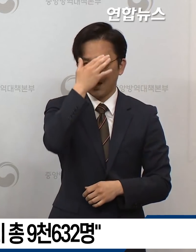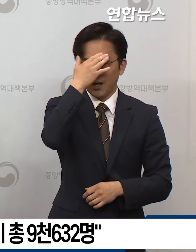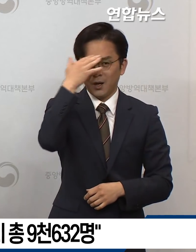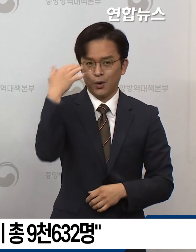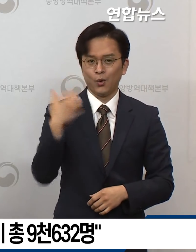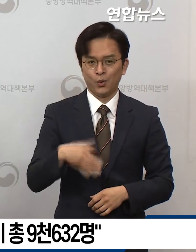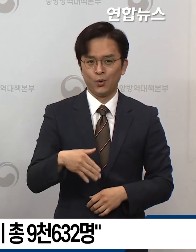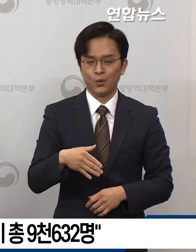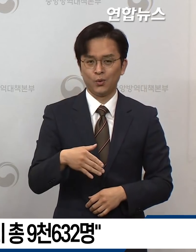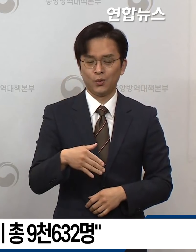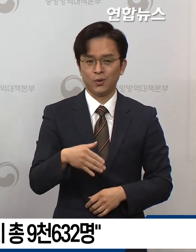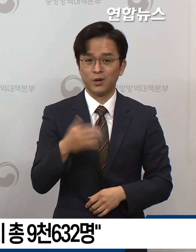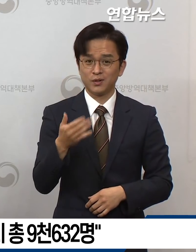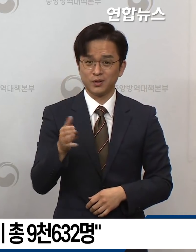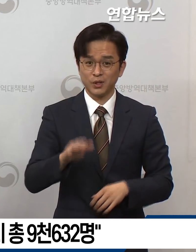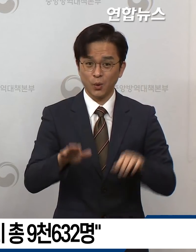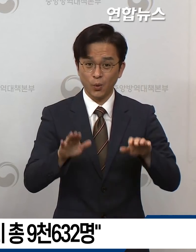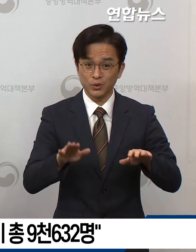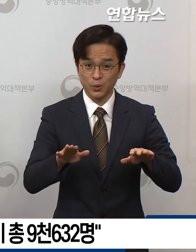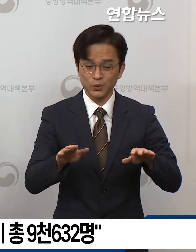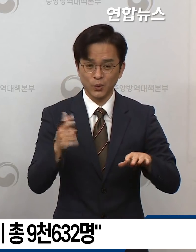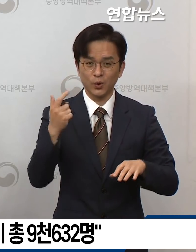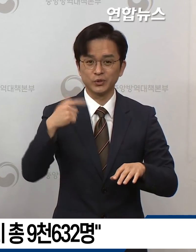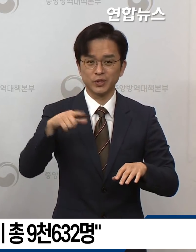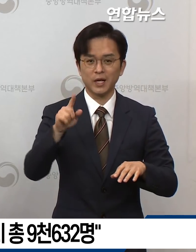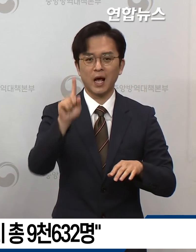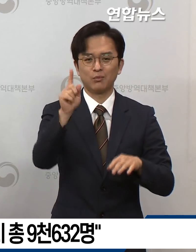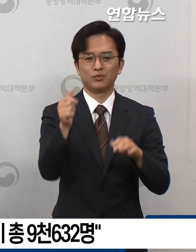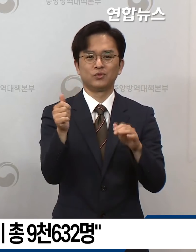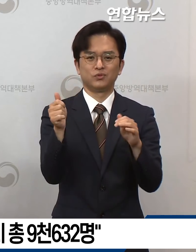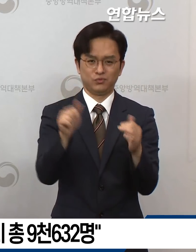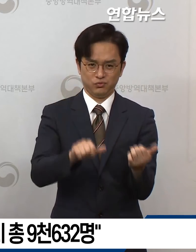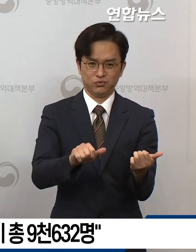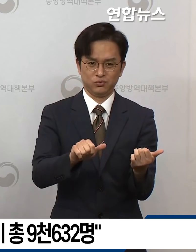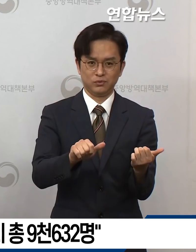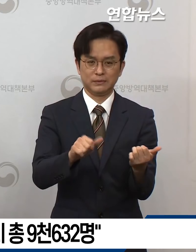않았으나 오늘은 한 명 사망 보고가 있는 상황입니다.